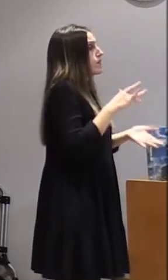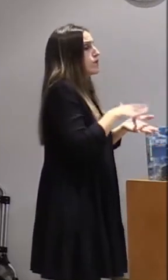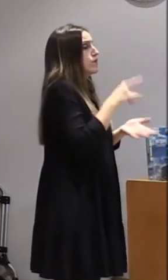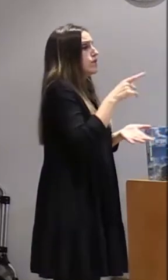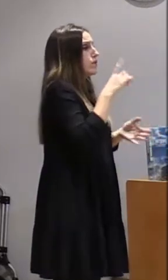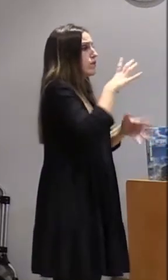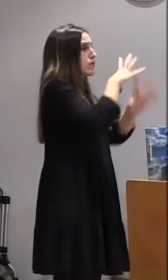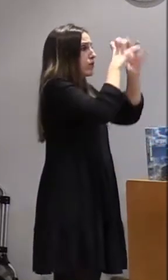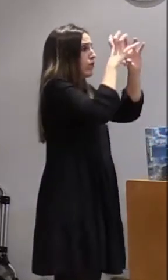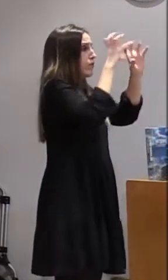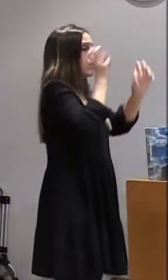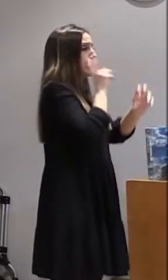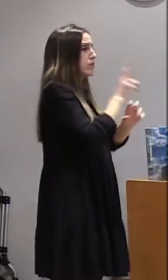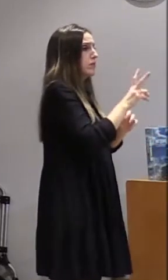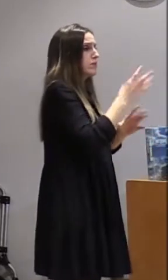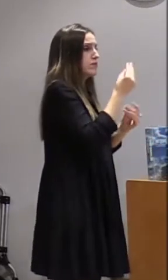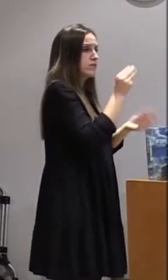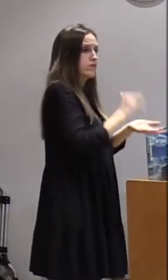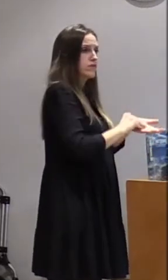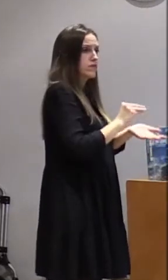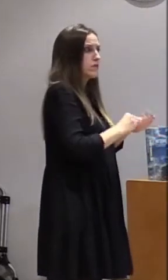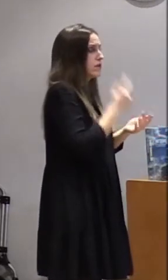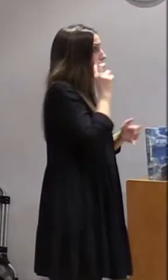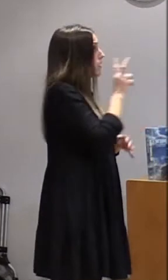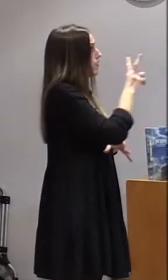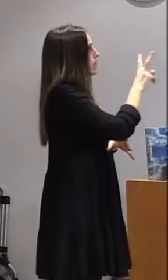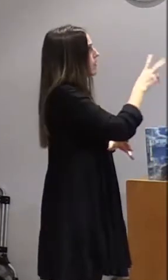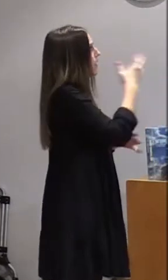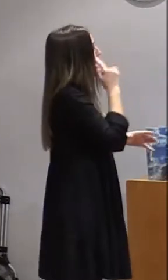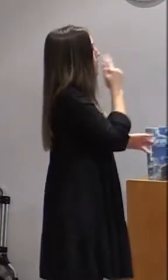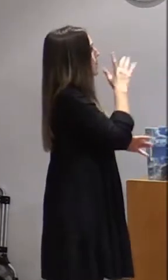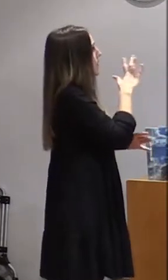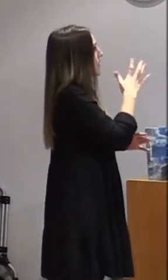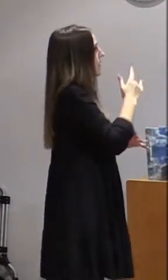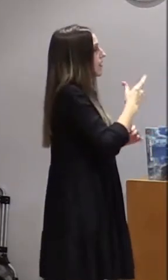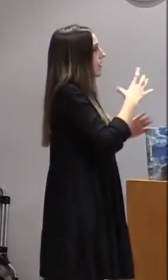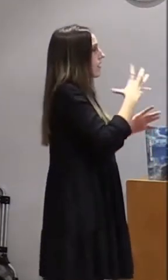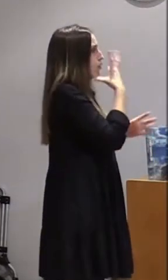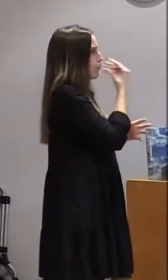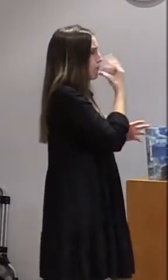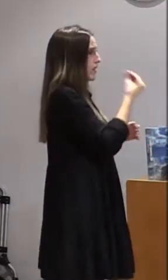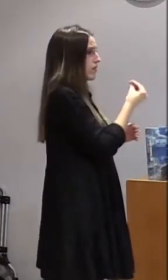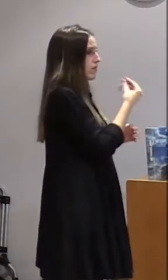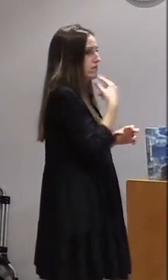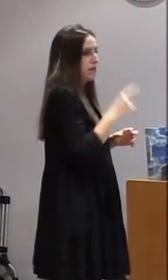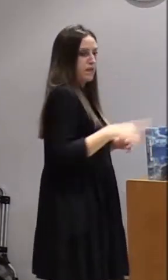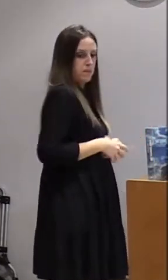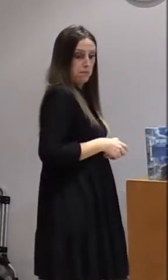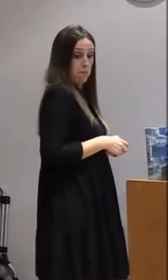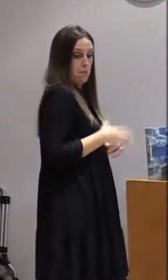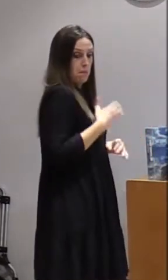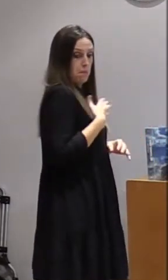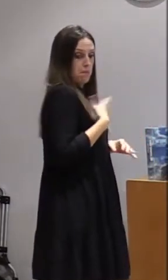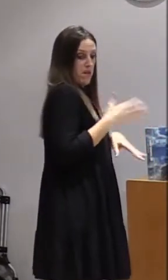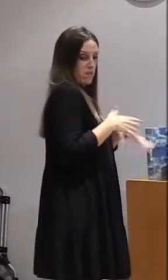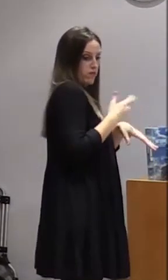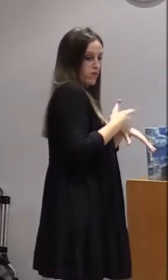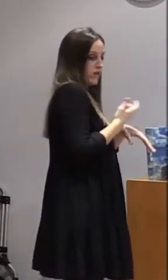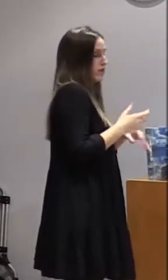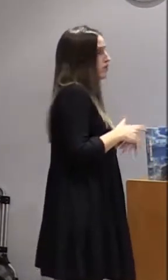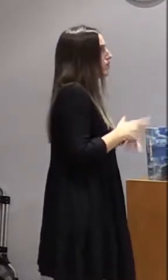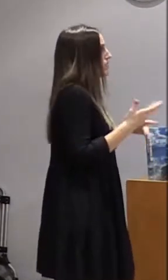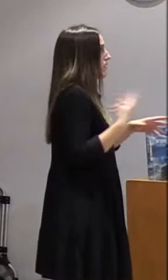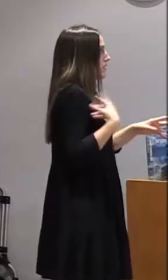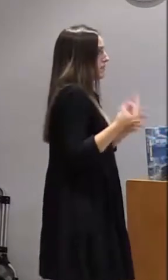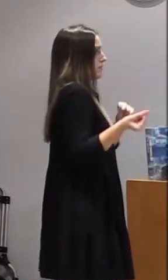nube, muchas veces lo habéis visto. Ah, mira, parece un perro. Y el de al lado te dice, no, pues a mí me parece un gallo. Y empieza a